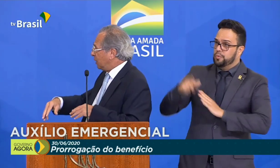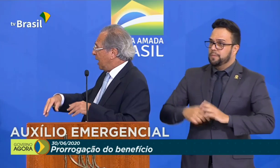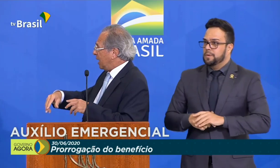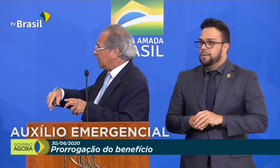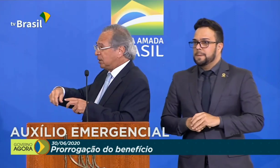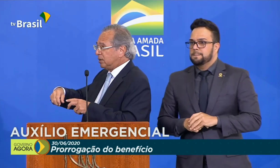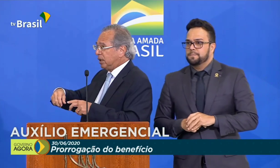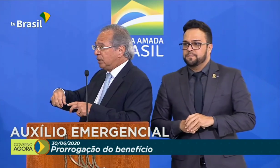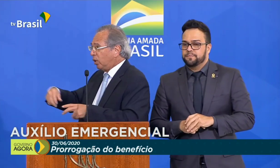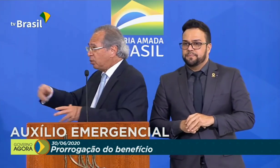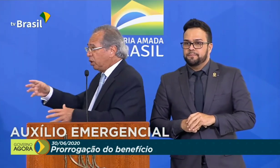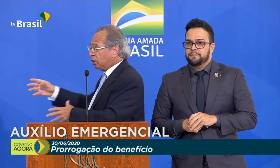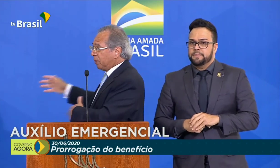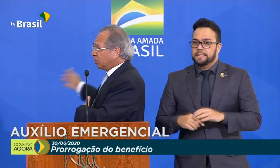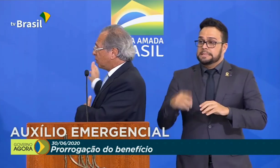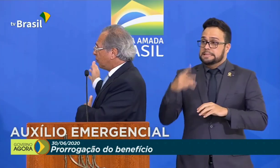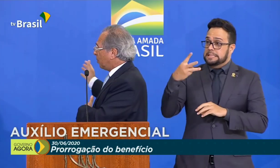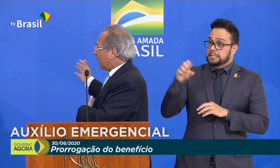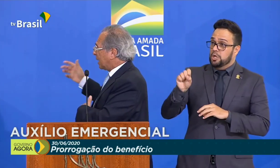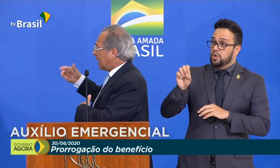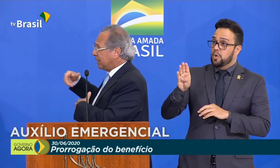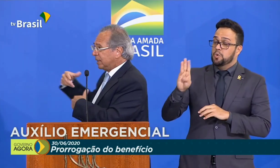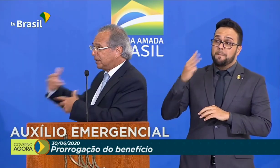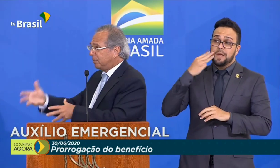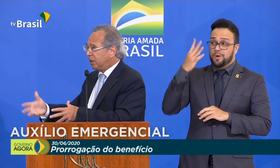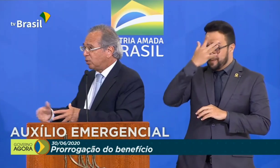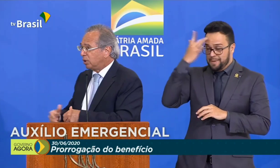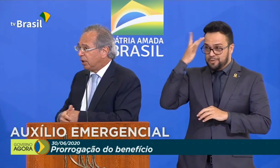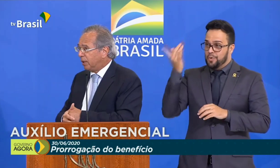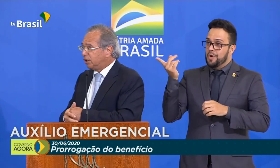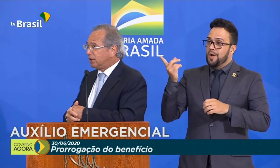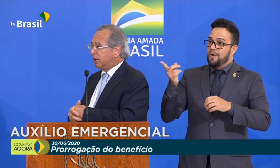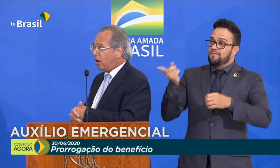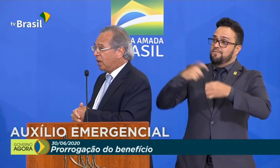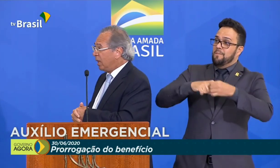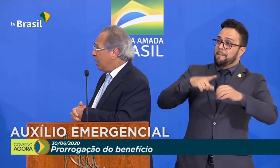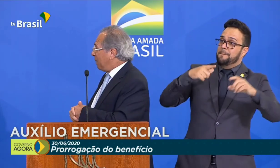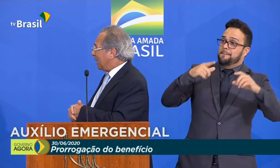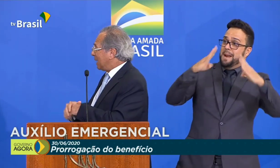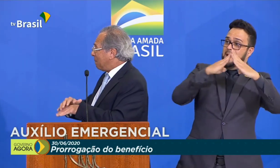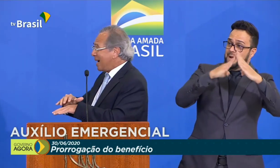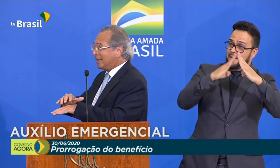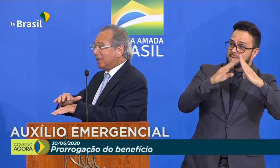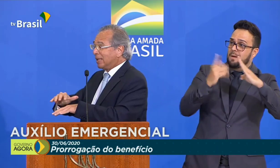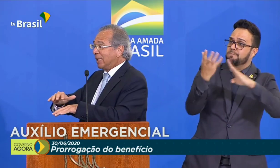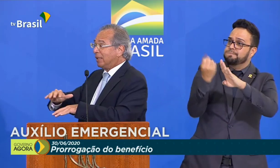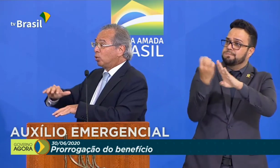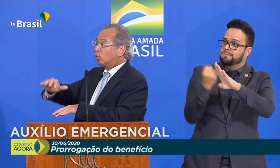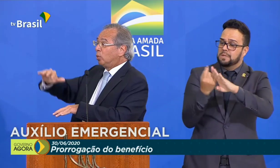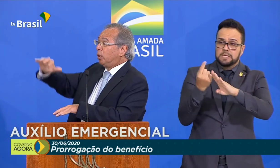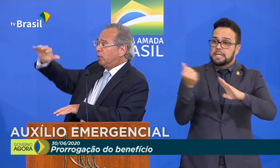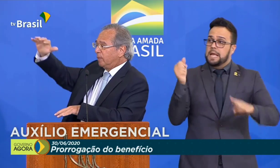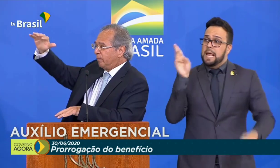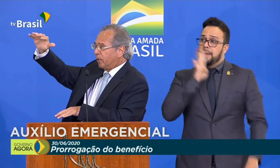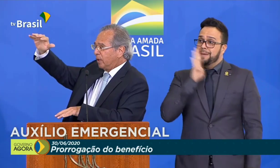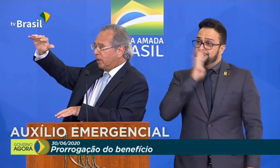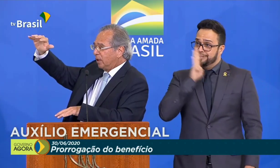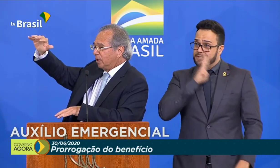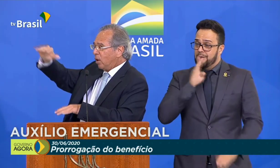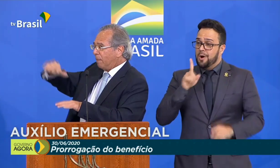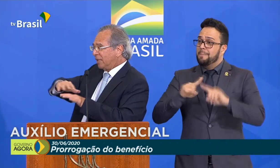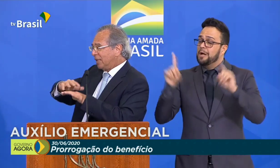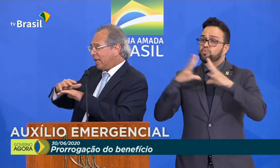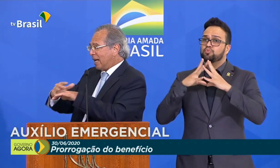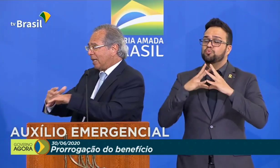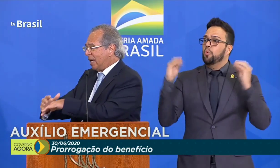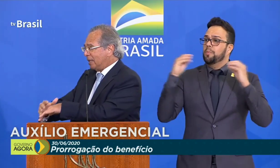as atividades, 38 milhões de pessoas foram para casa recebendo auxílio emergencial, mas a massa salarial subiu.